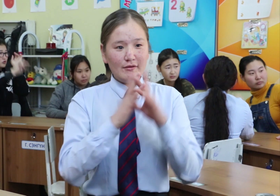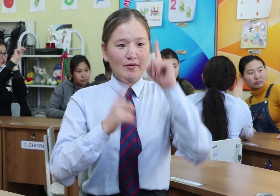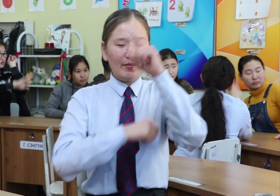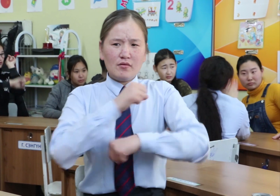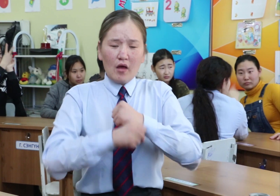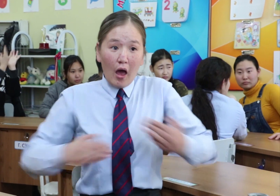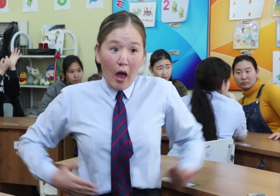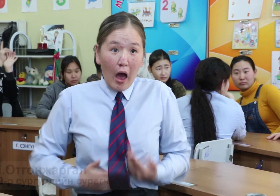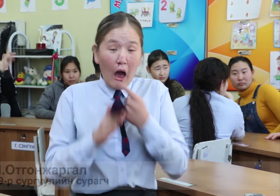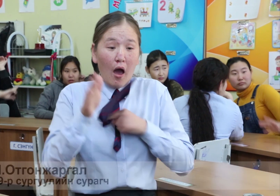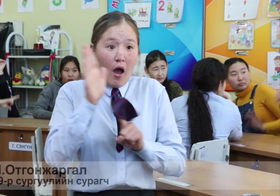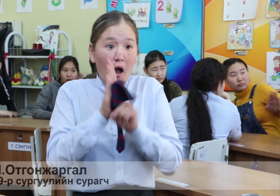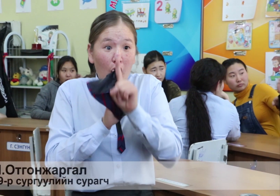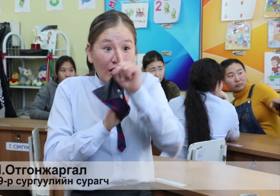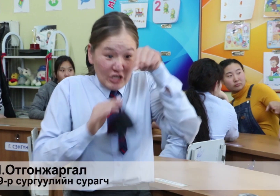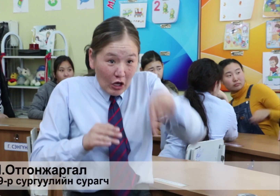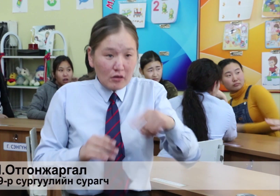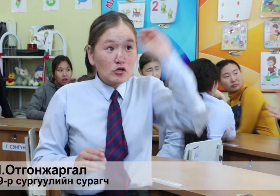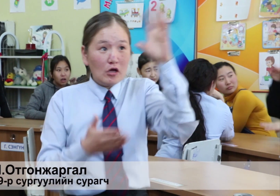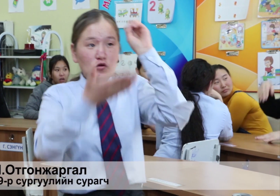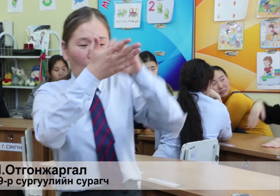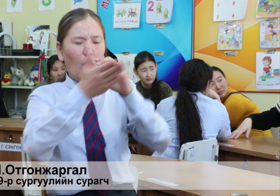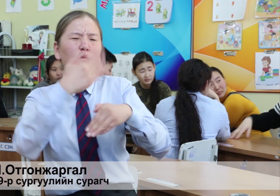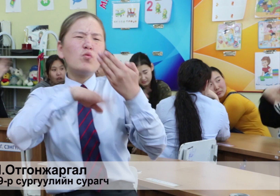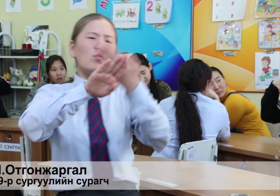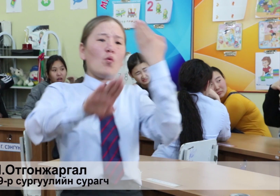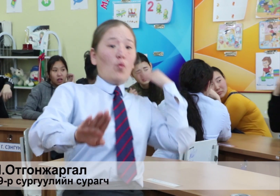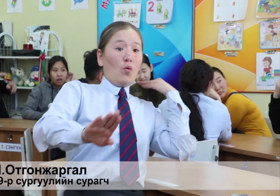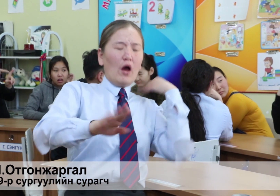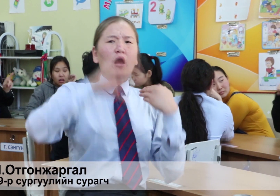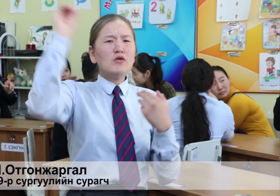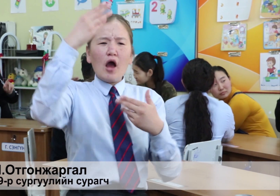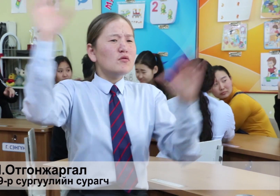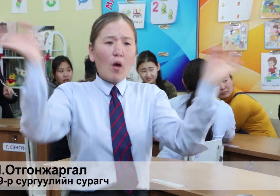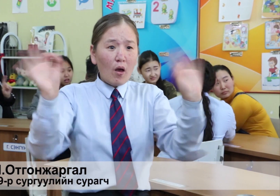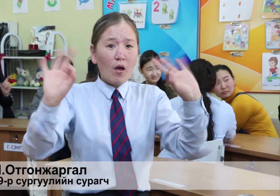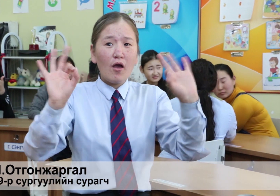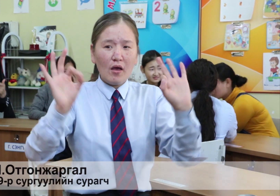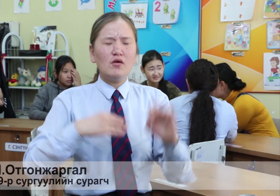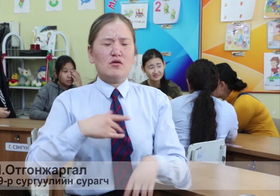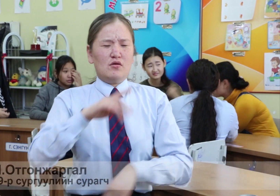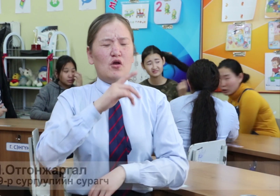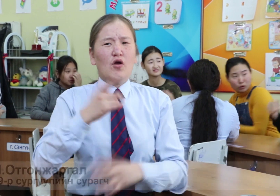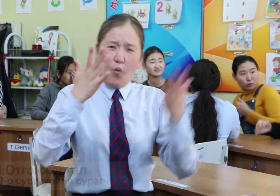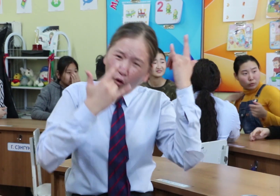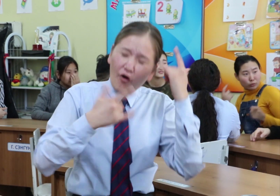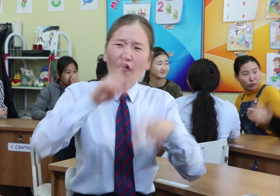За би 11 жил дотор байранд ингээм амьдарсан. Анх удаа яг энэ жил ингээд гэрэл тавьсан. Урд нь ийм гэрэл байж байгаагүй. Тэгэл